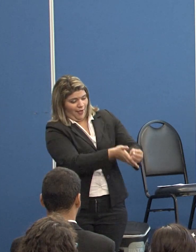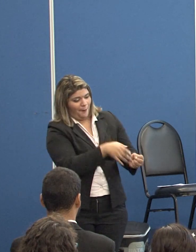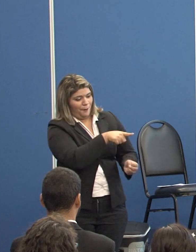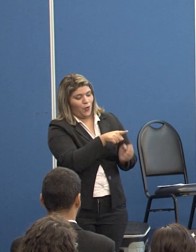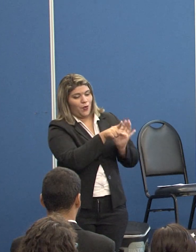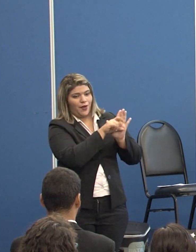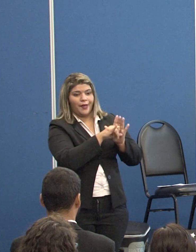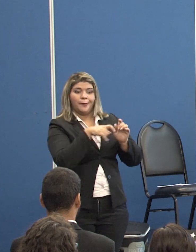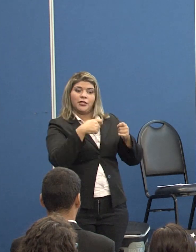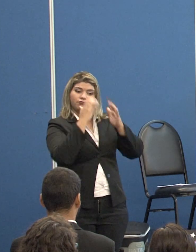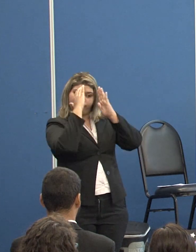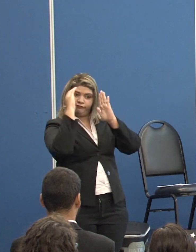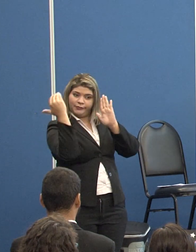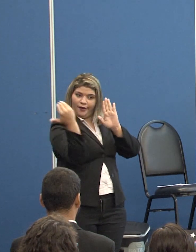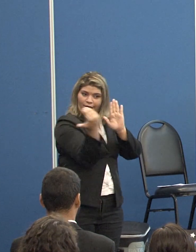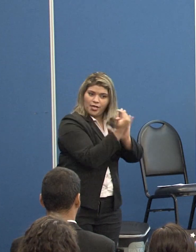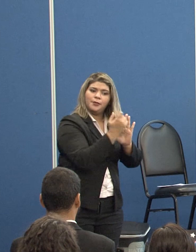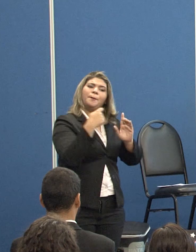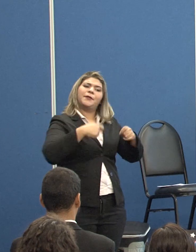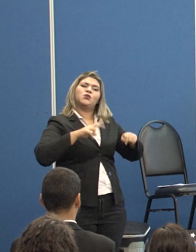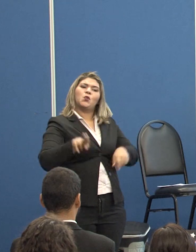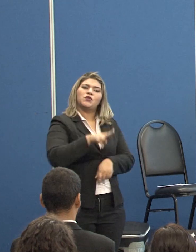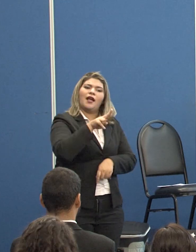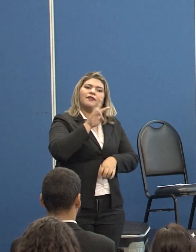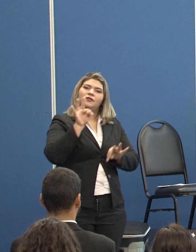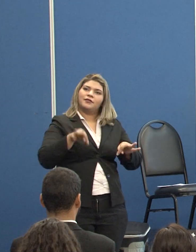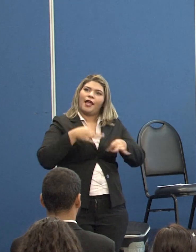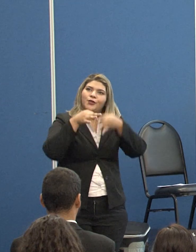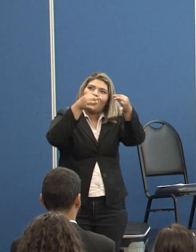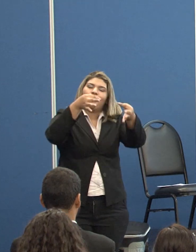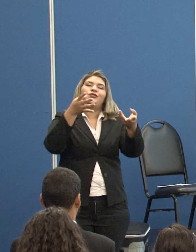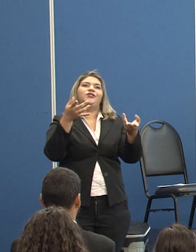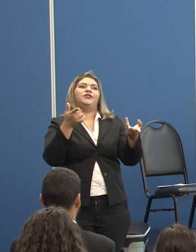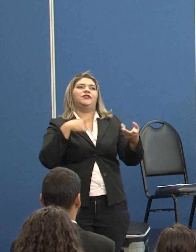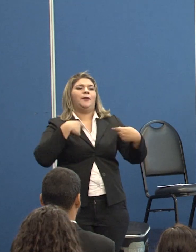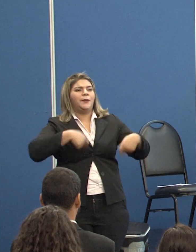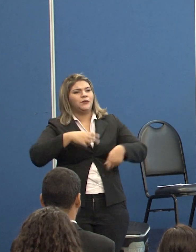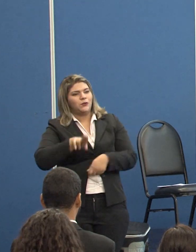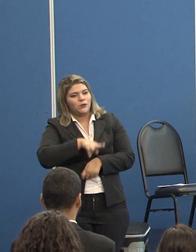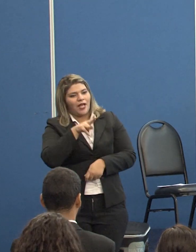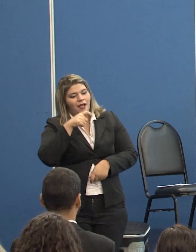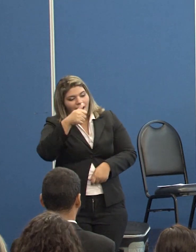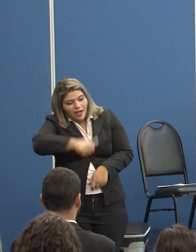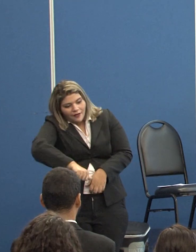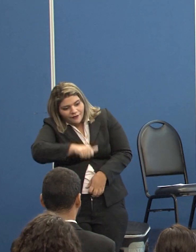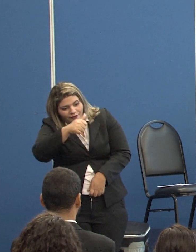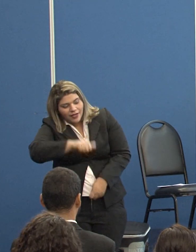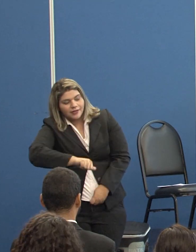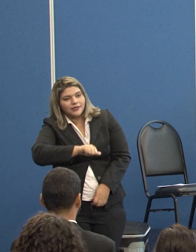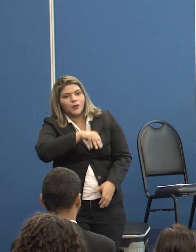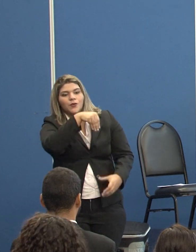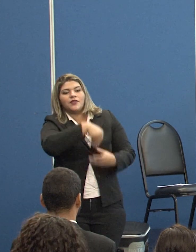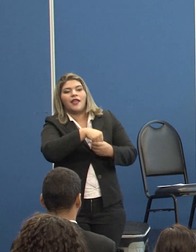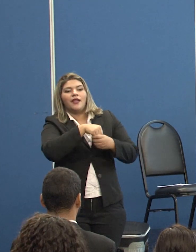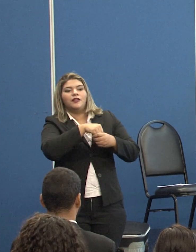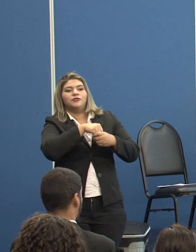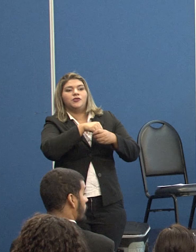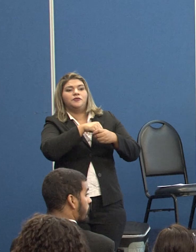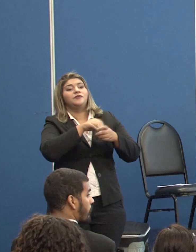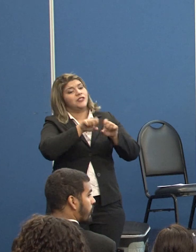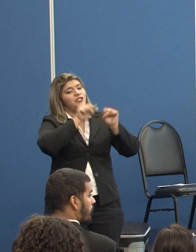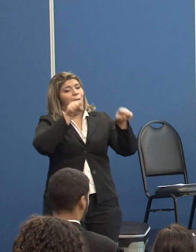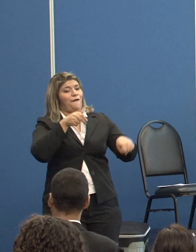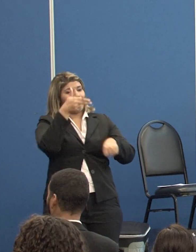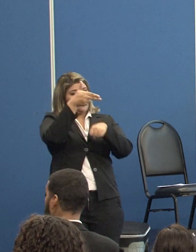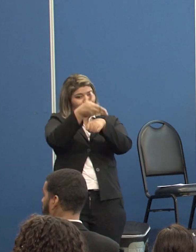jus, eu preciso estar utilizando recursos tecnológicos, eu preciso estar utilizando a avaliação no sistema de filmagem,